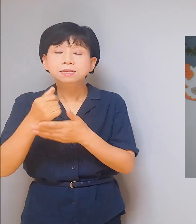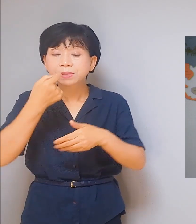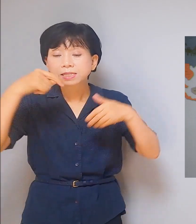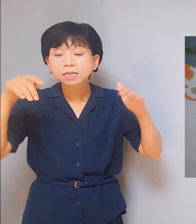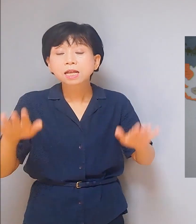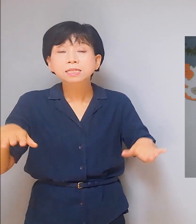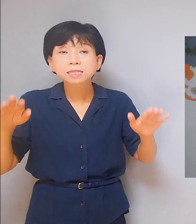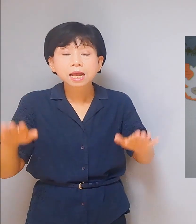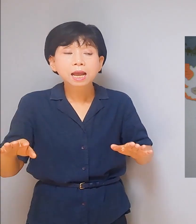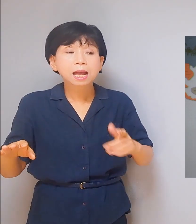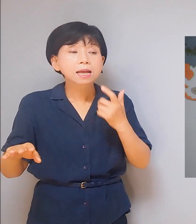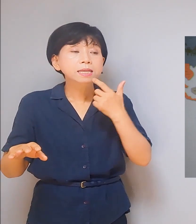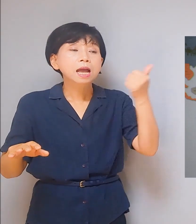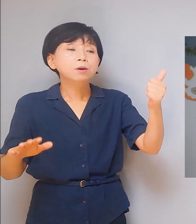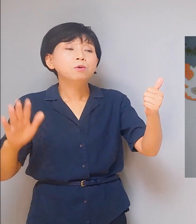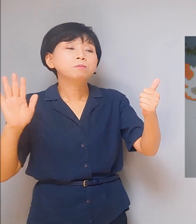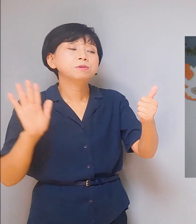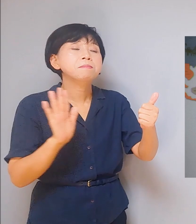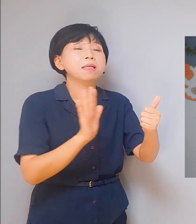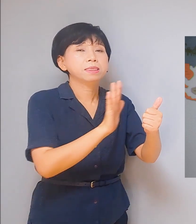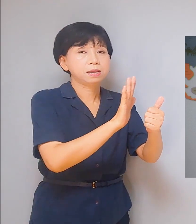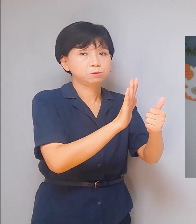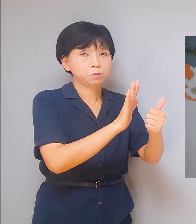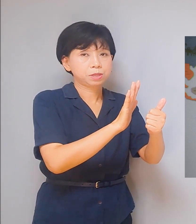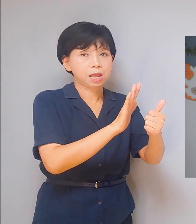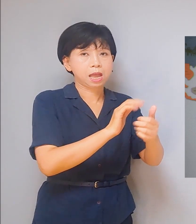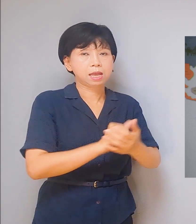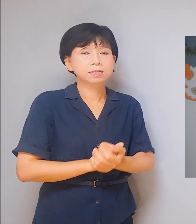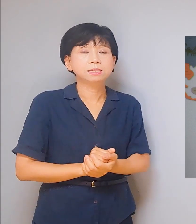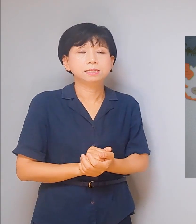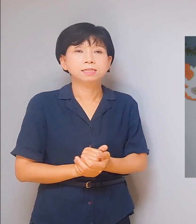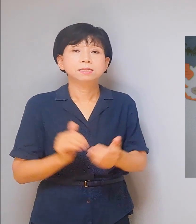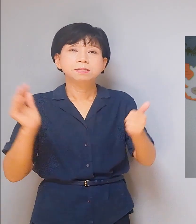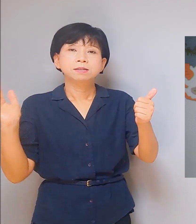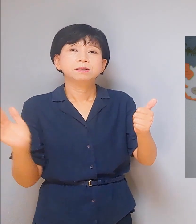천사들이 야곱을 만나줬다, 야곱을